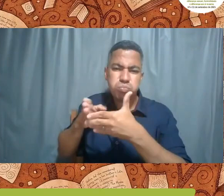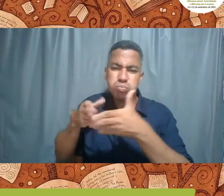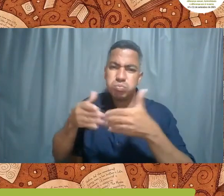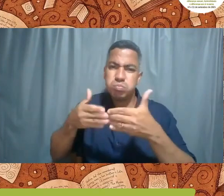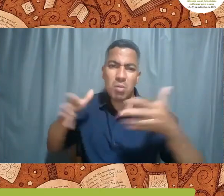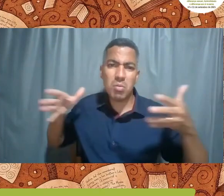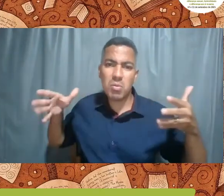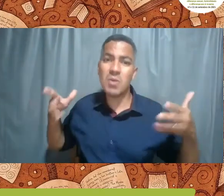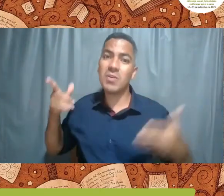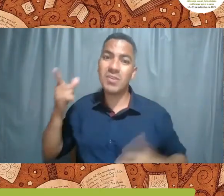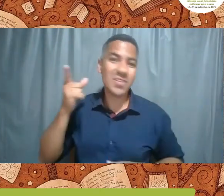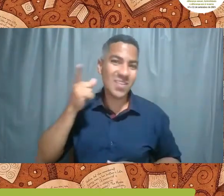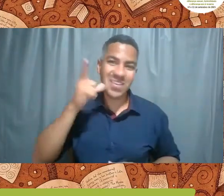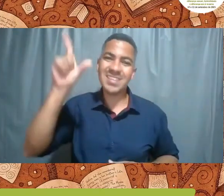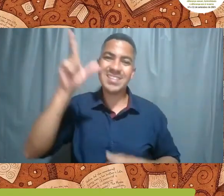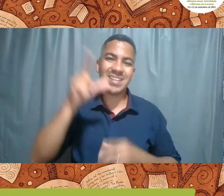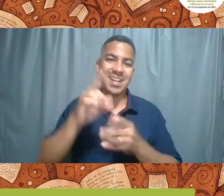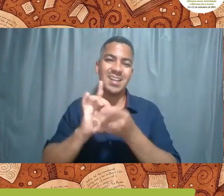seus espíritos, né,